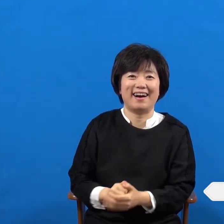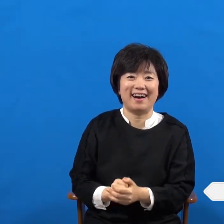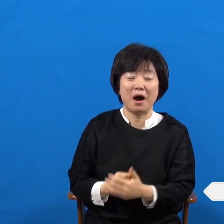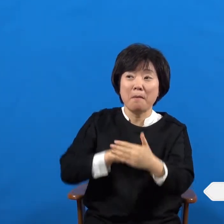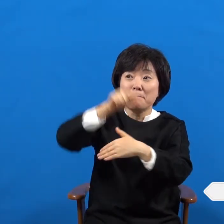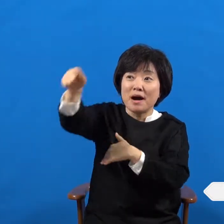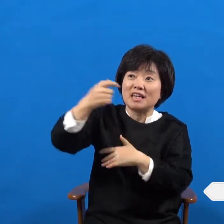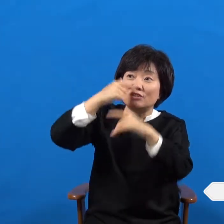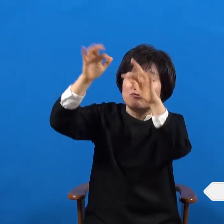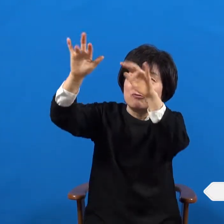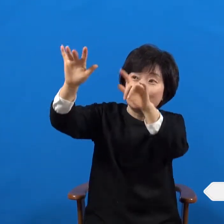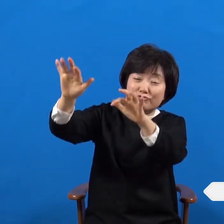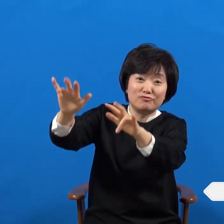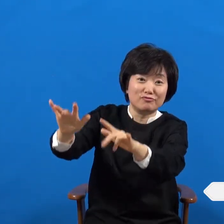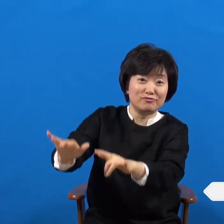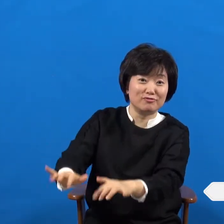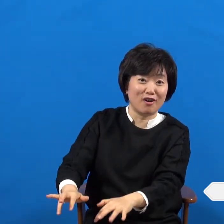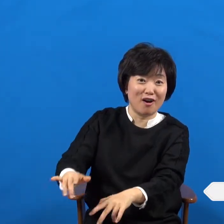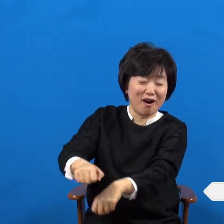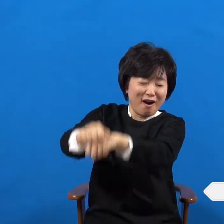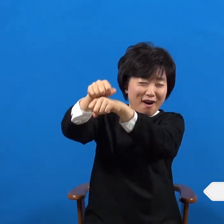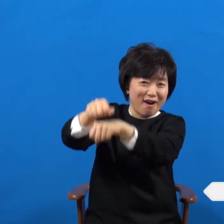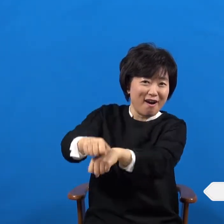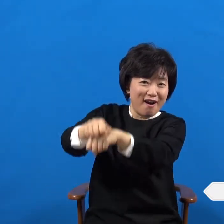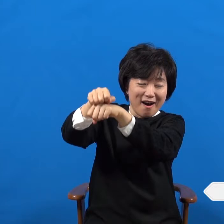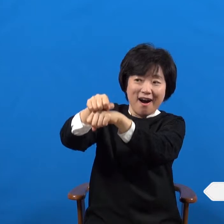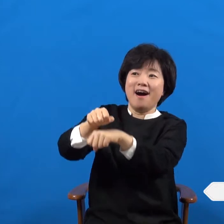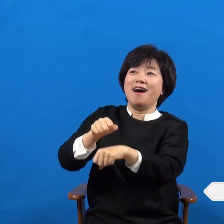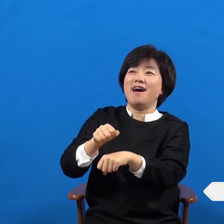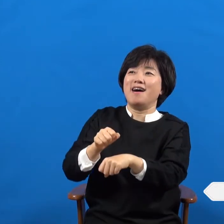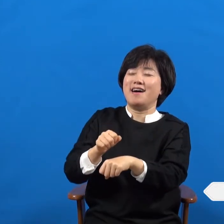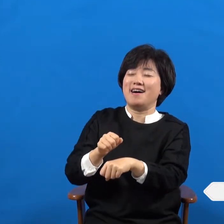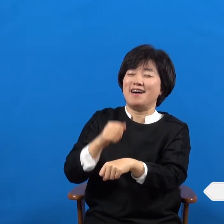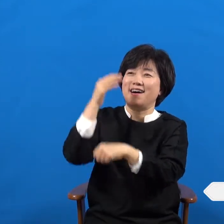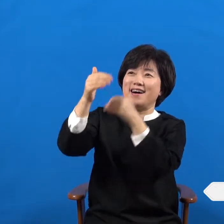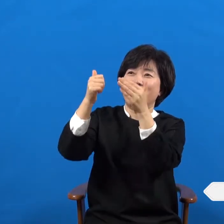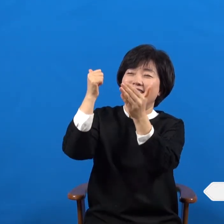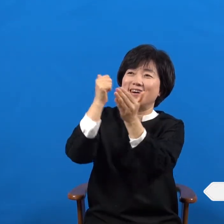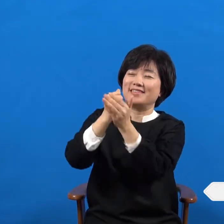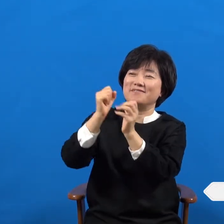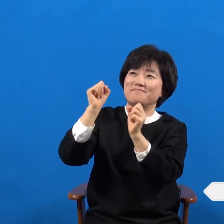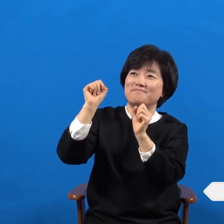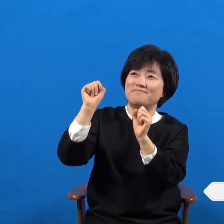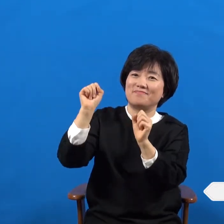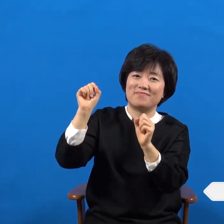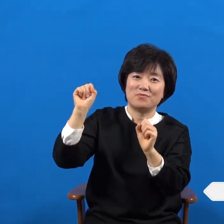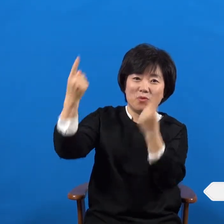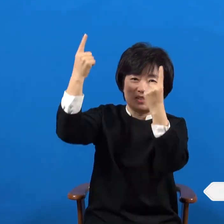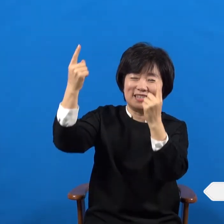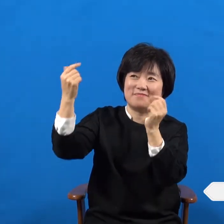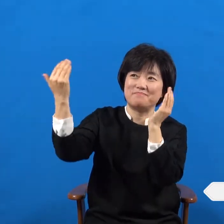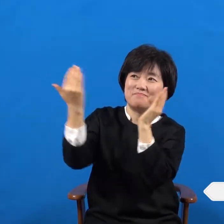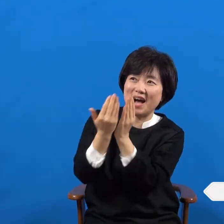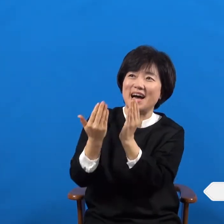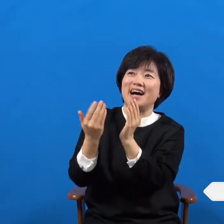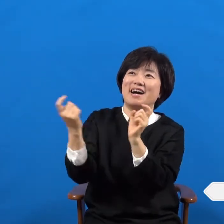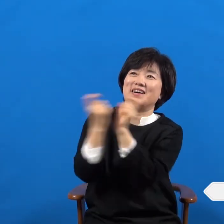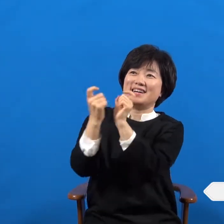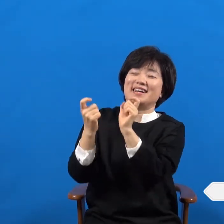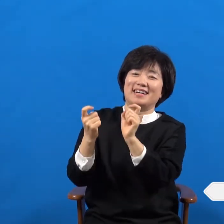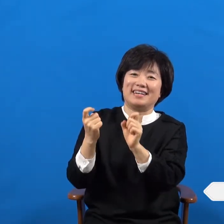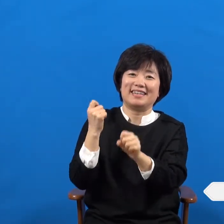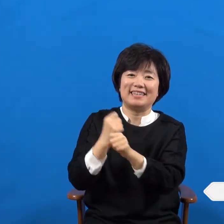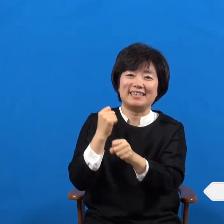눈이 얼마나 오는지 저는 참 하나님의 타이밍이 놀라워요. 끝나고 난 다음에 성도들이